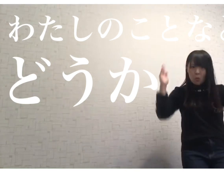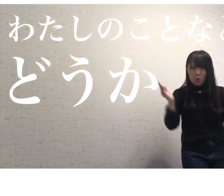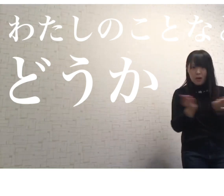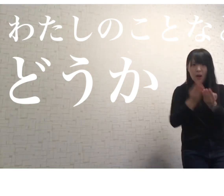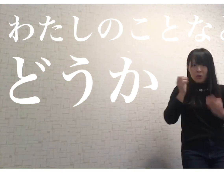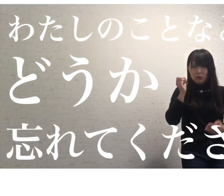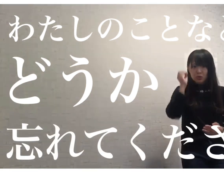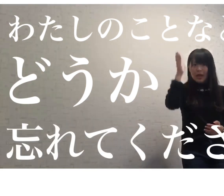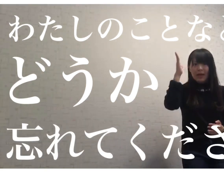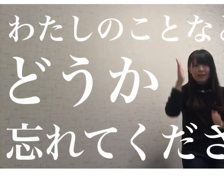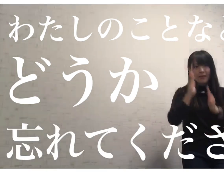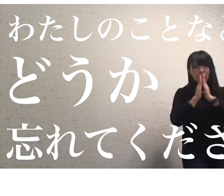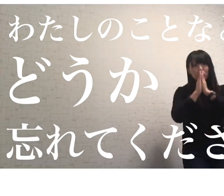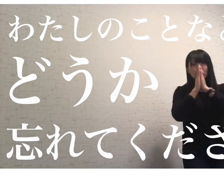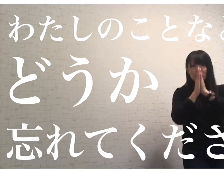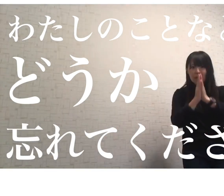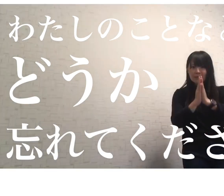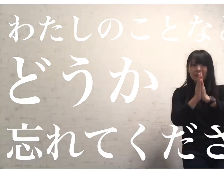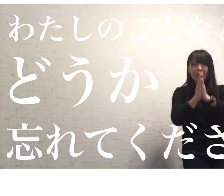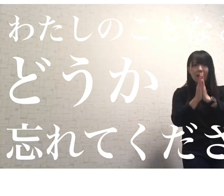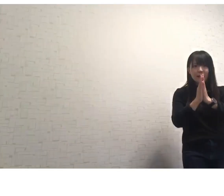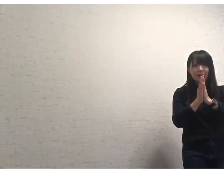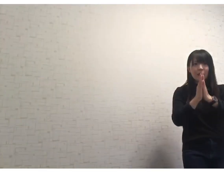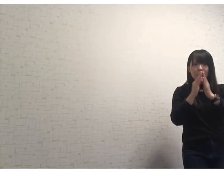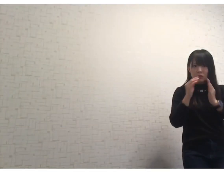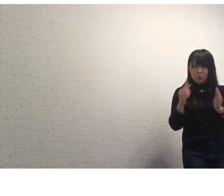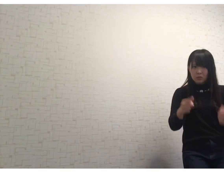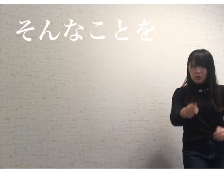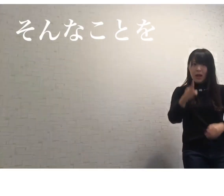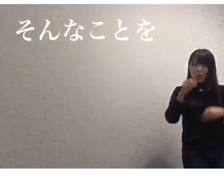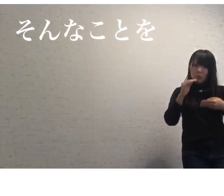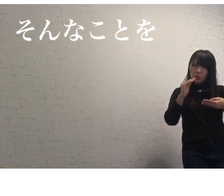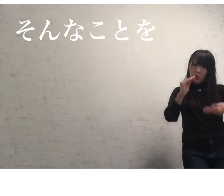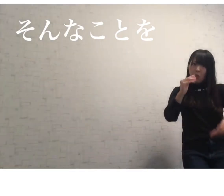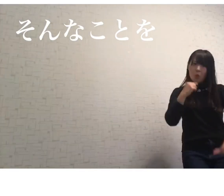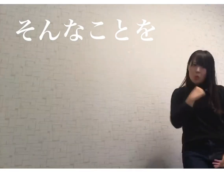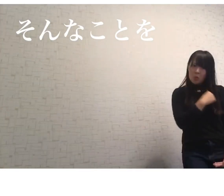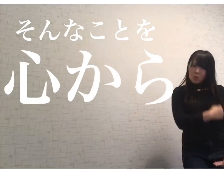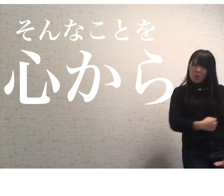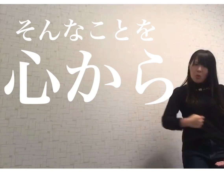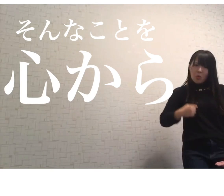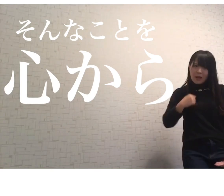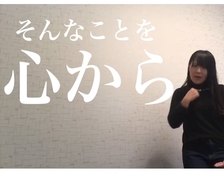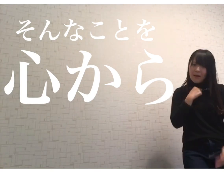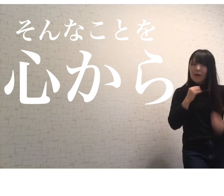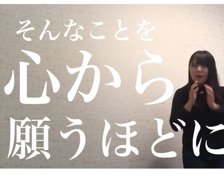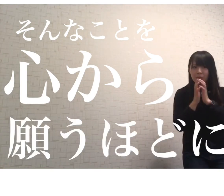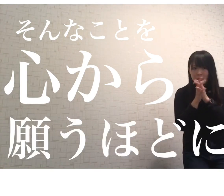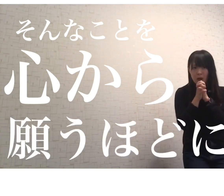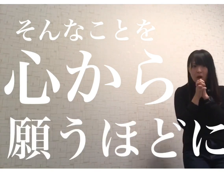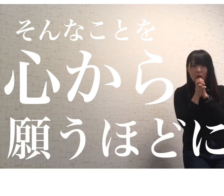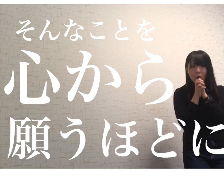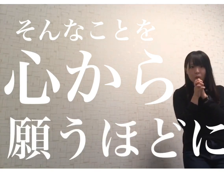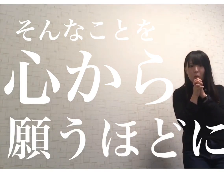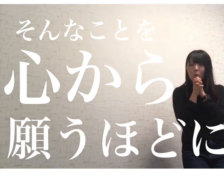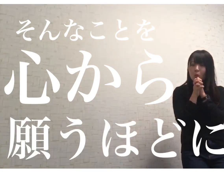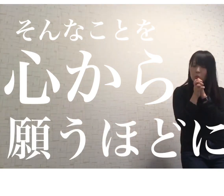か忘れてください。そんなこと心から願うほど